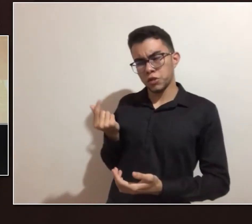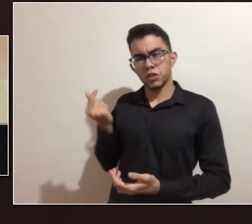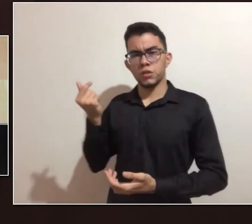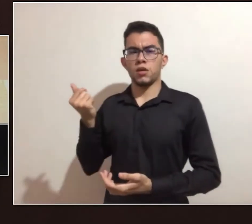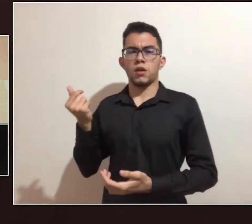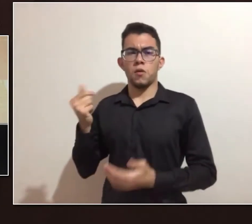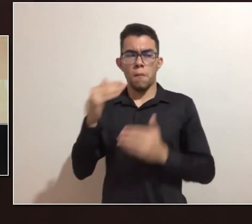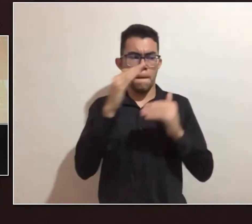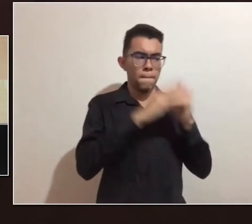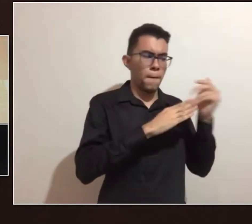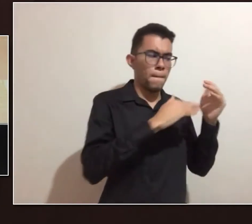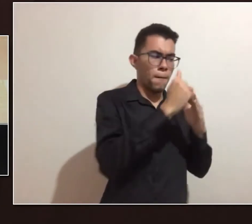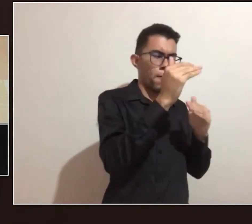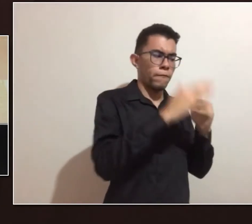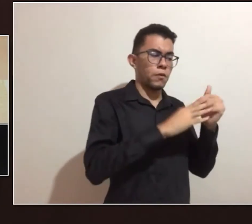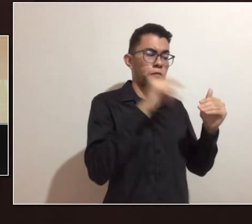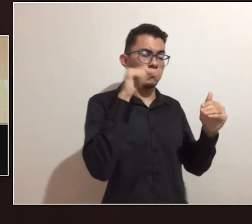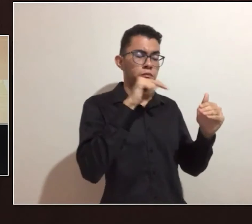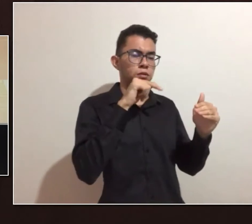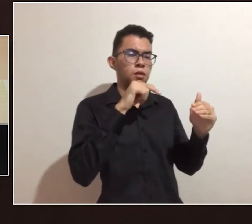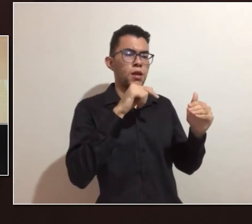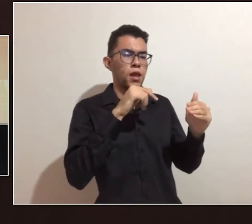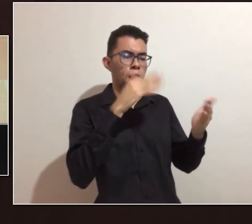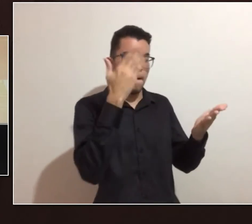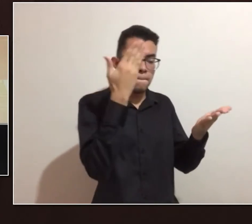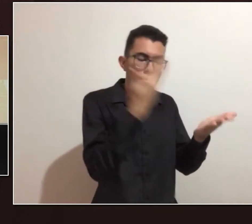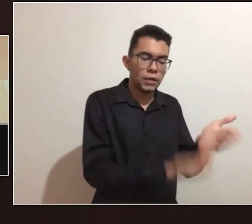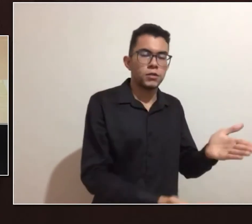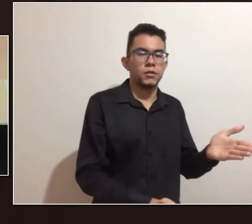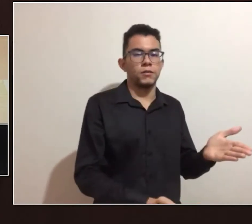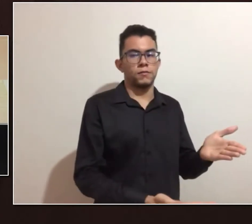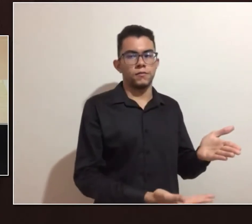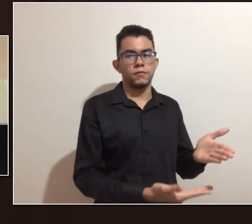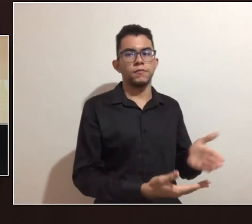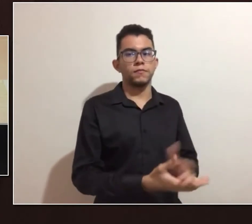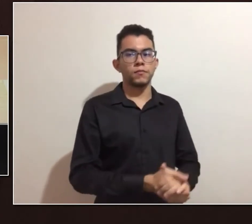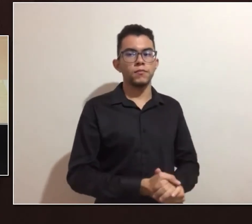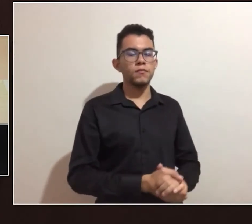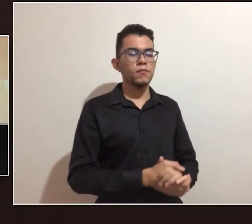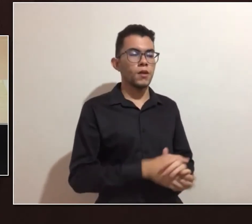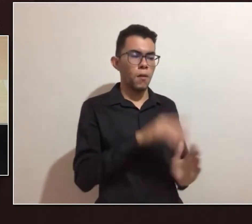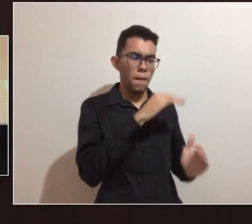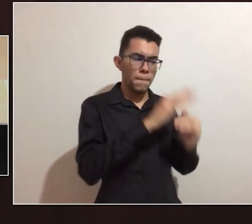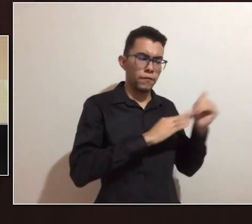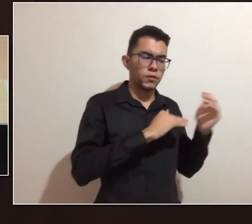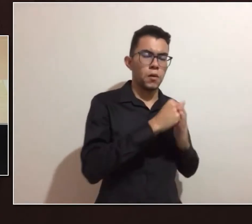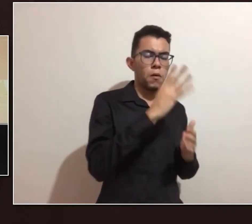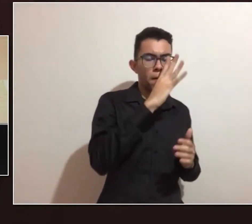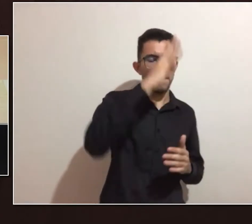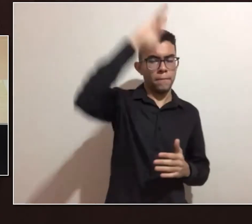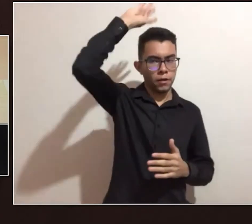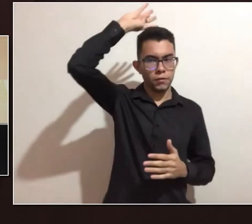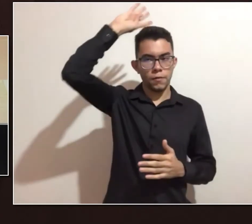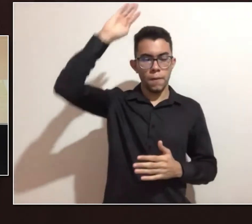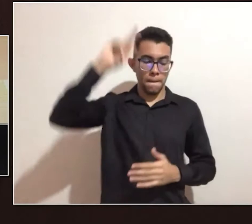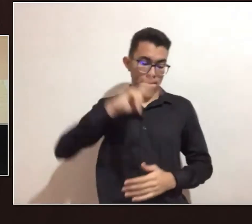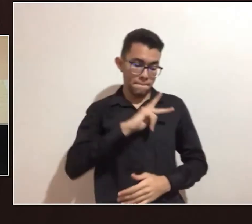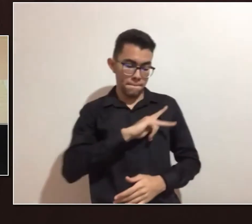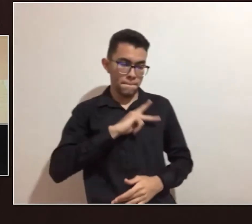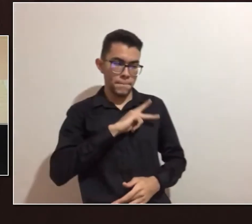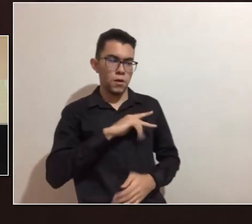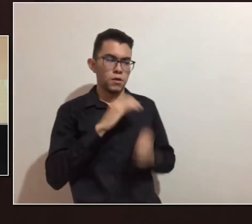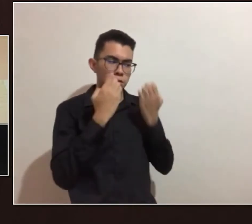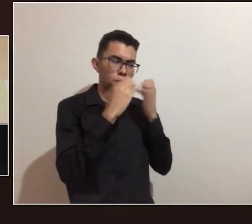profissão já arraigada na sociedade romana. Vocês estão entendendo? Então vou explicar um pouquinho melhor depois, tá? Então o sustento